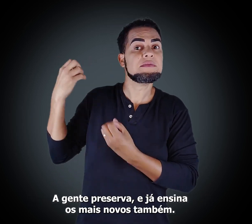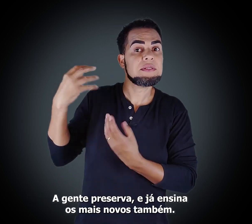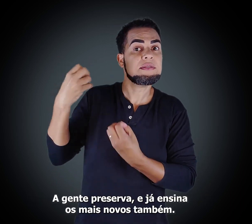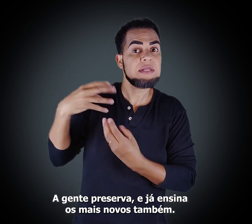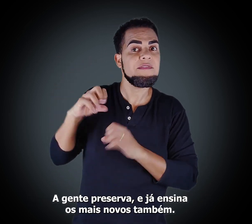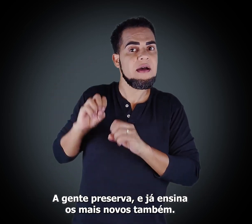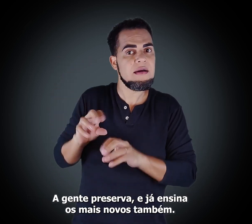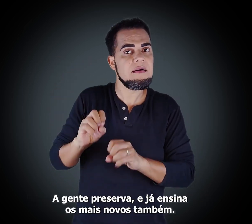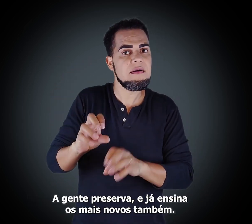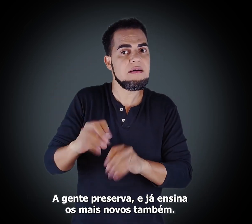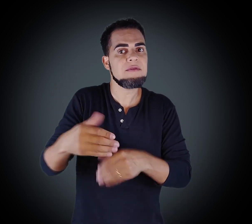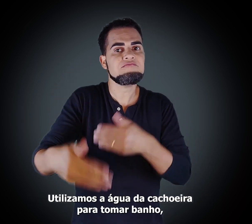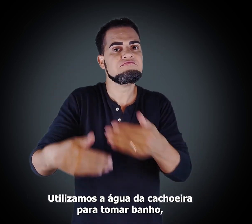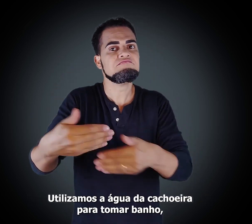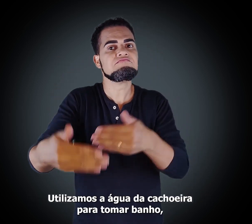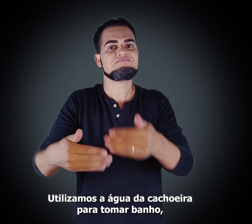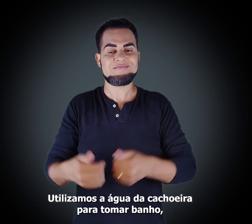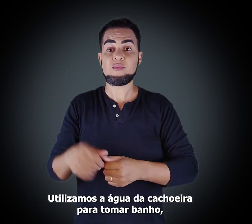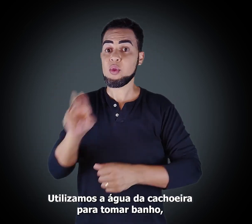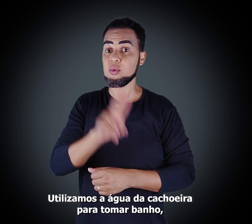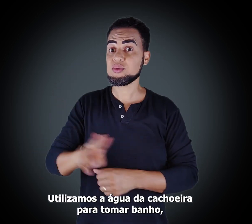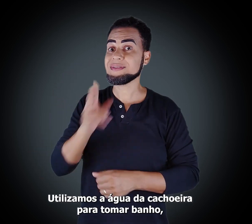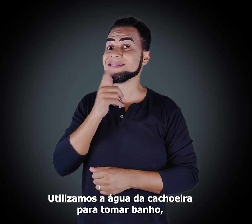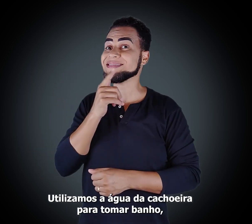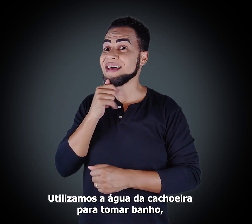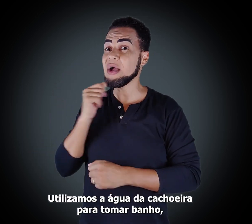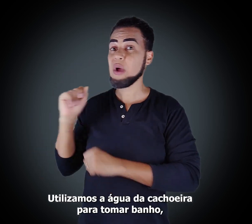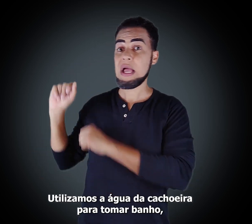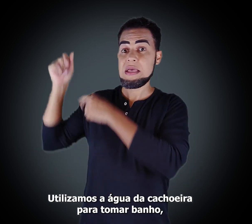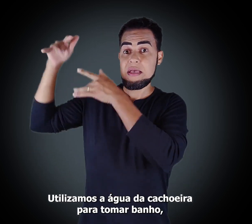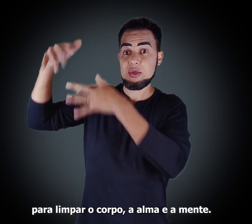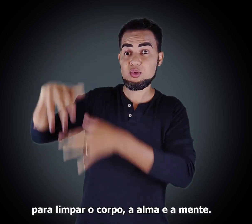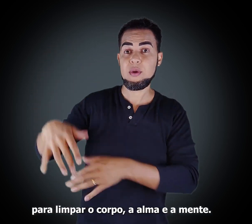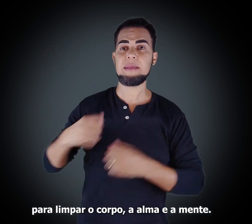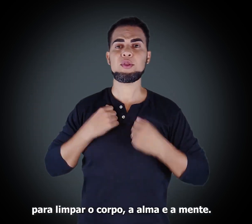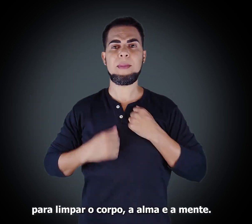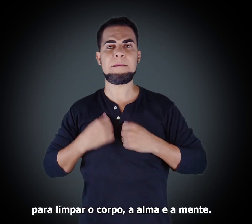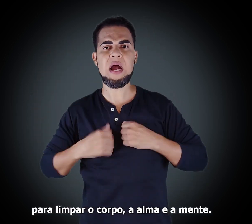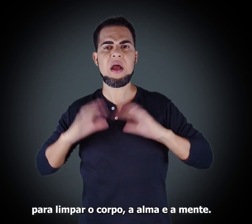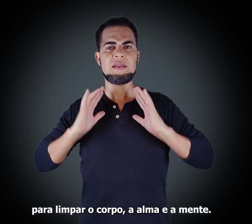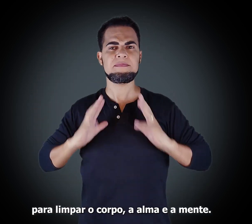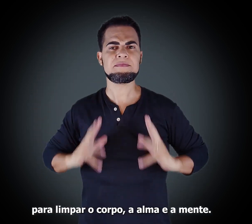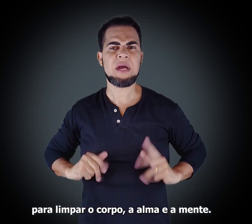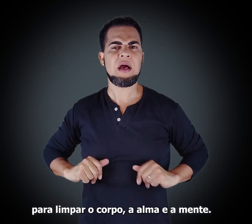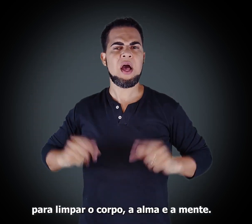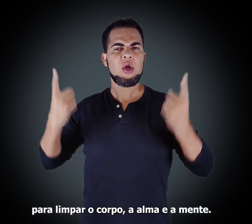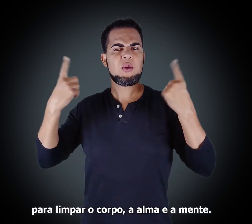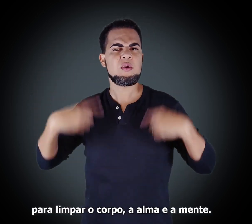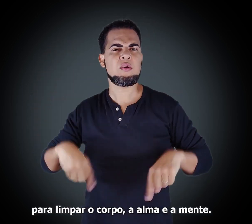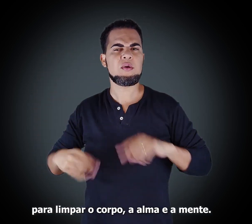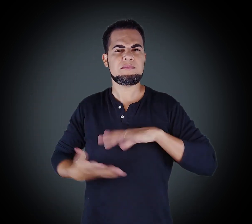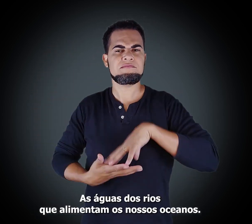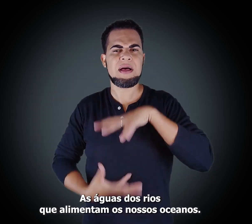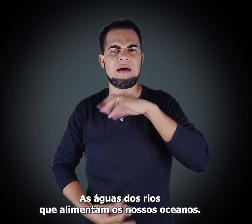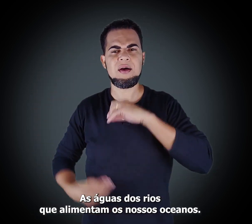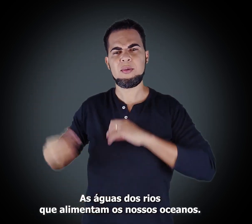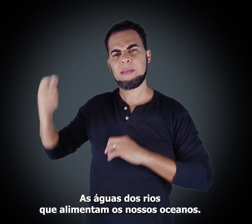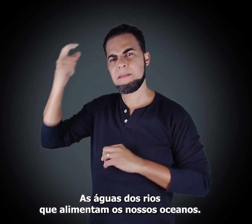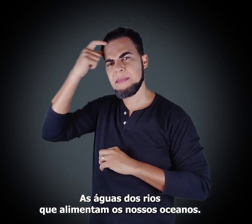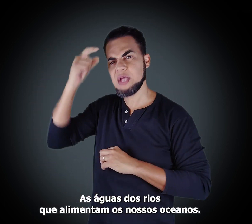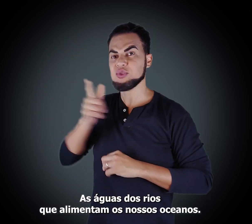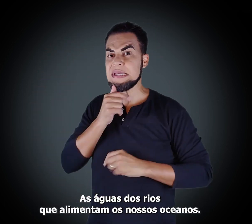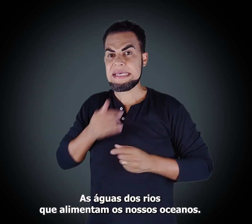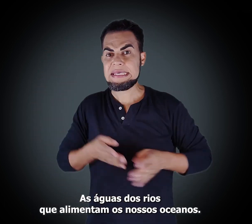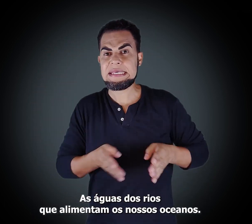mais novos também, né? Utilizamos a água da cachoeira para tomar banho, para limpar o corpo, a alma, a mente, né? As águas